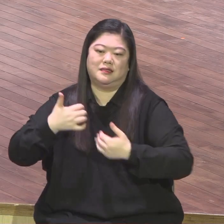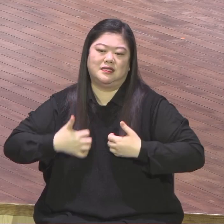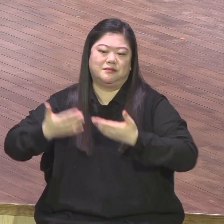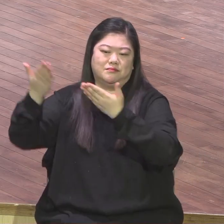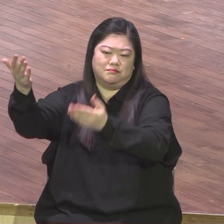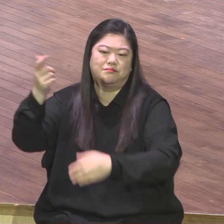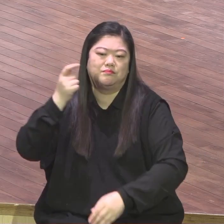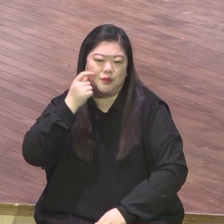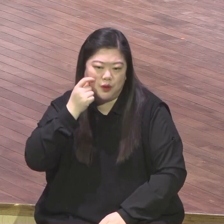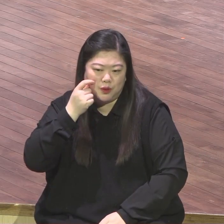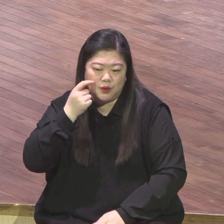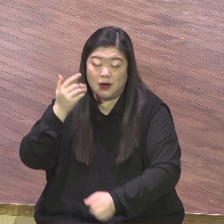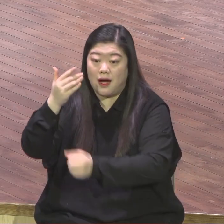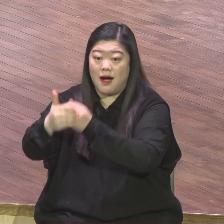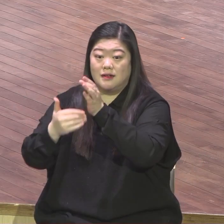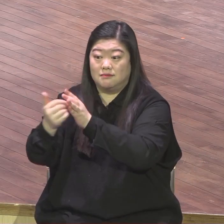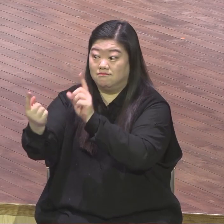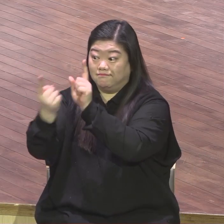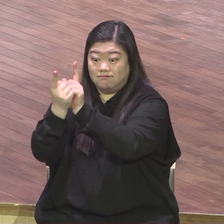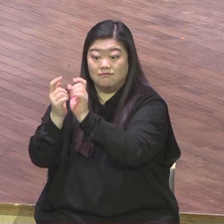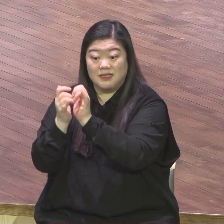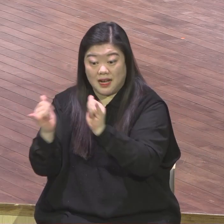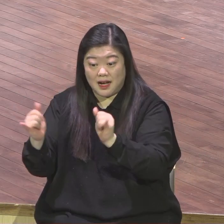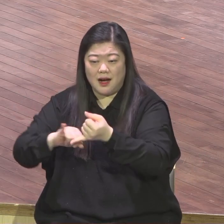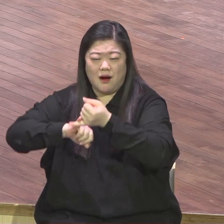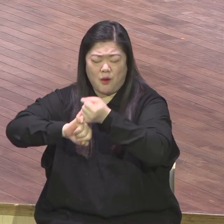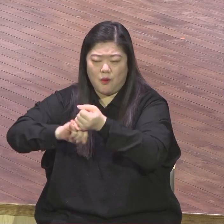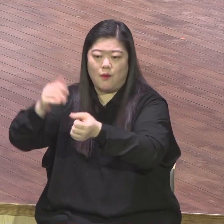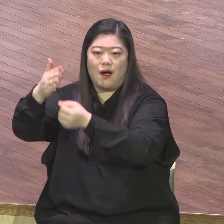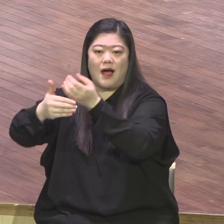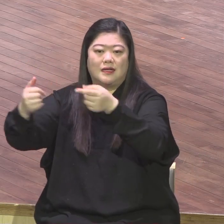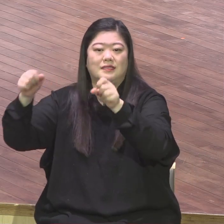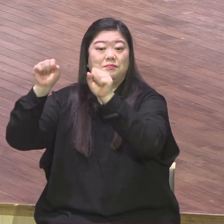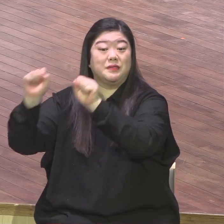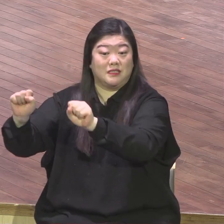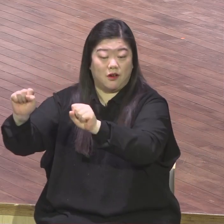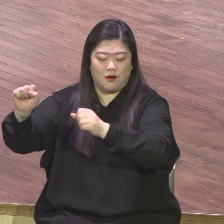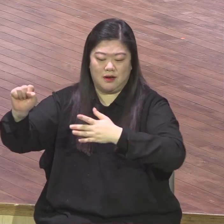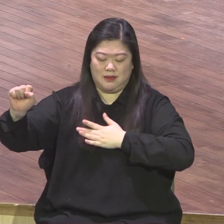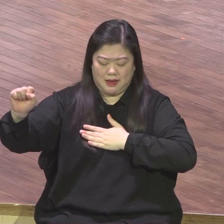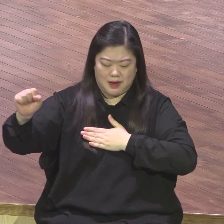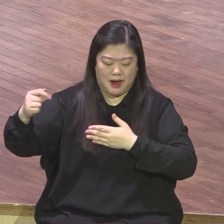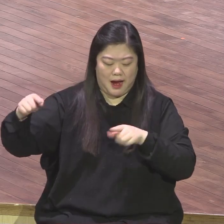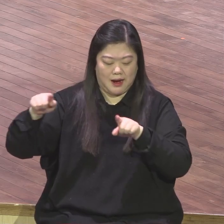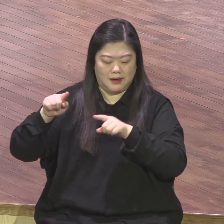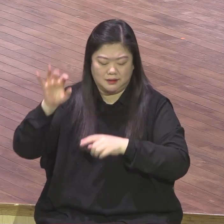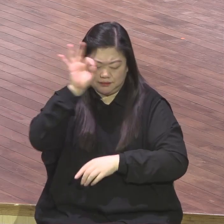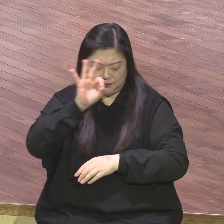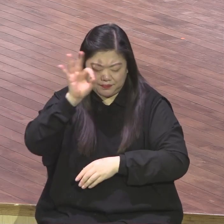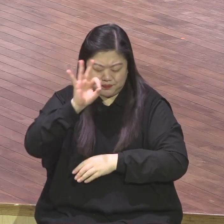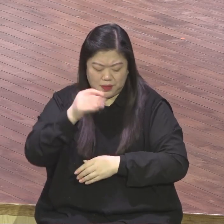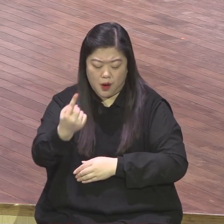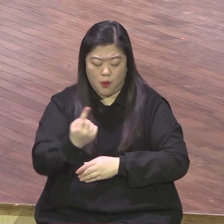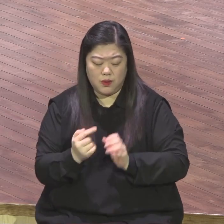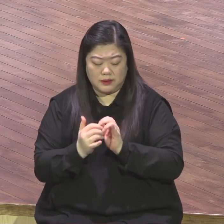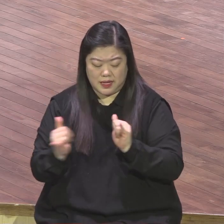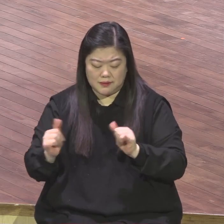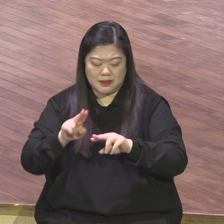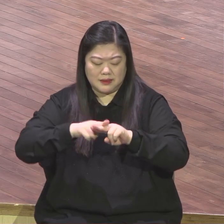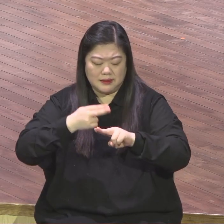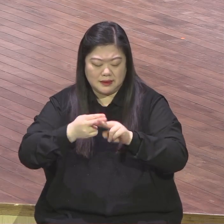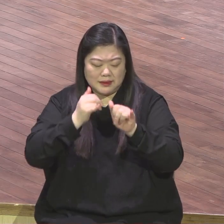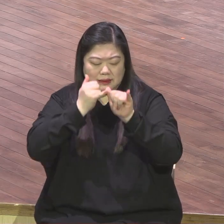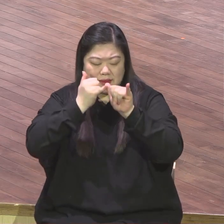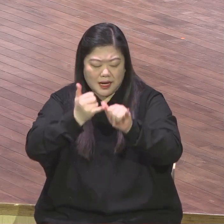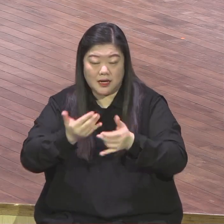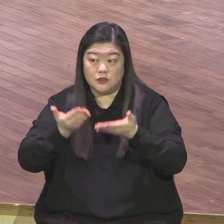못하나니 하나님께 나가는 자는 반드시 그가 계신 것과 또한 그가 자기를 찾는 자들에게 상 주신